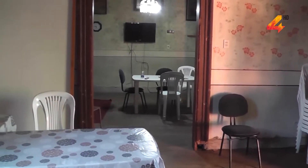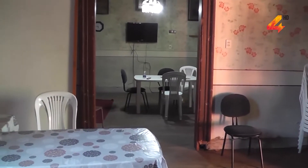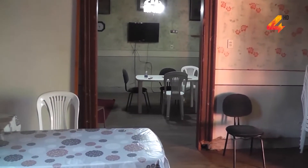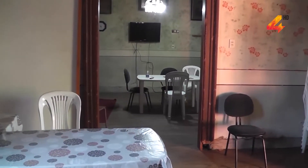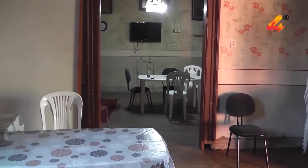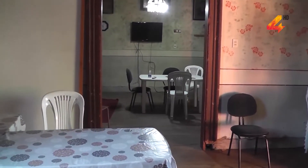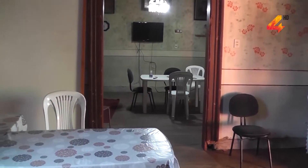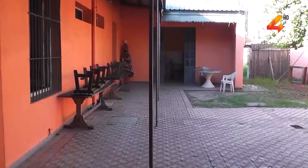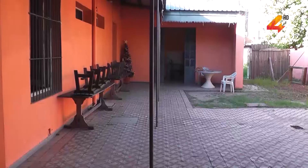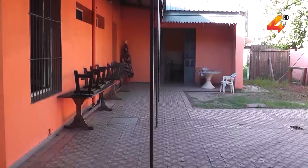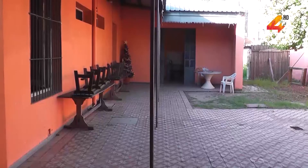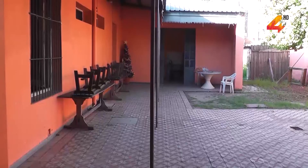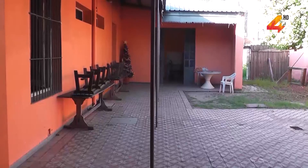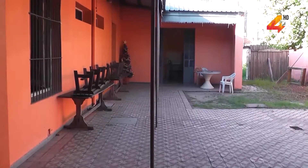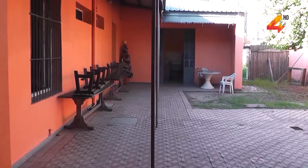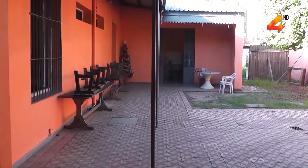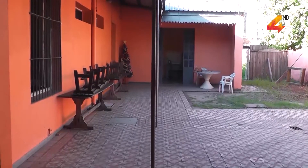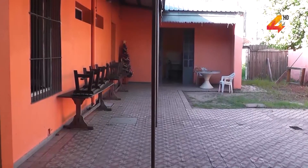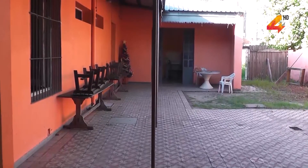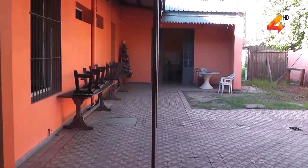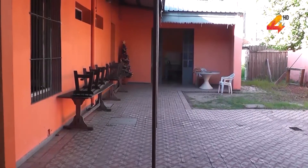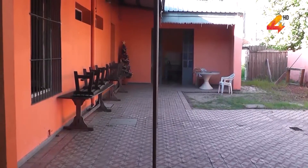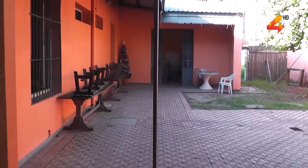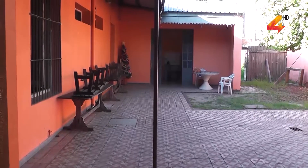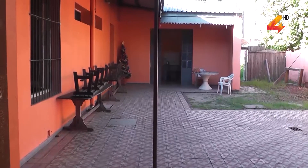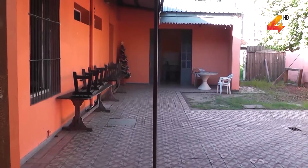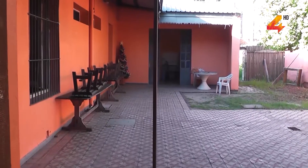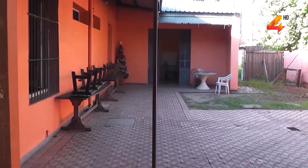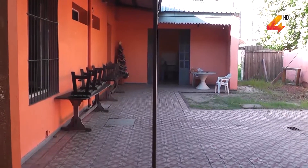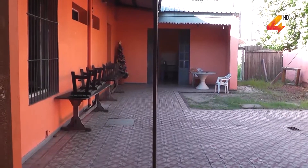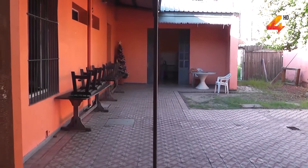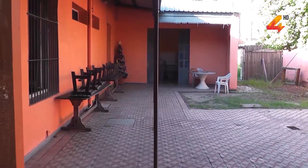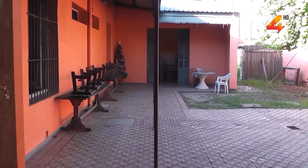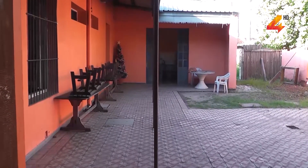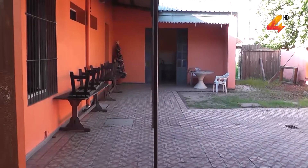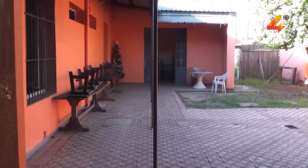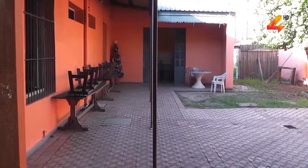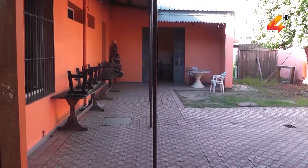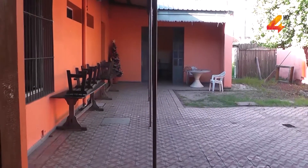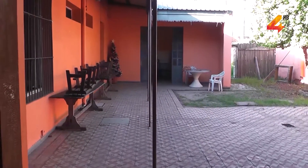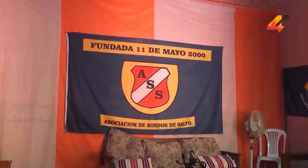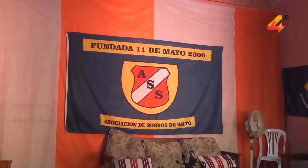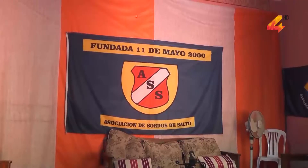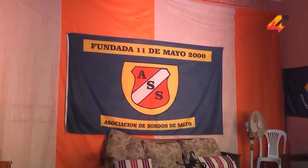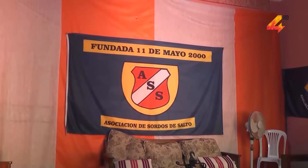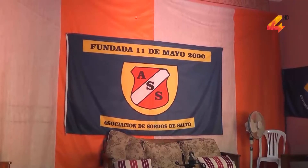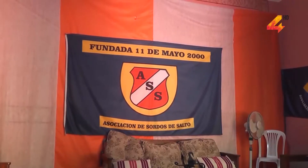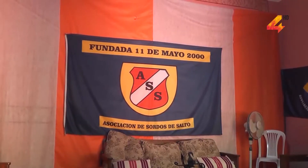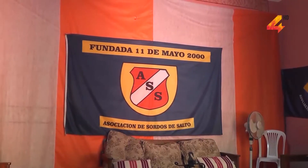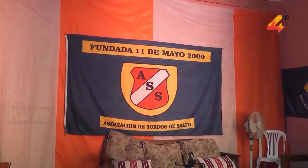muy escondida. La idea no es también, aparte de eso, implementar este espacio para que tantos sordos y oyentes tengan